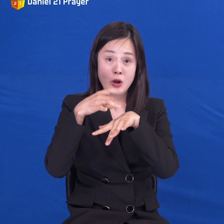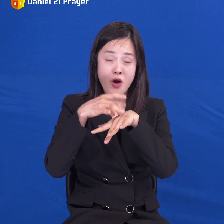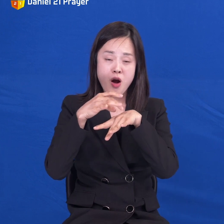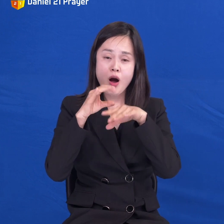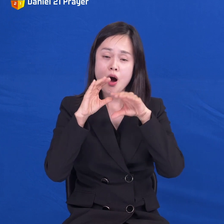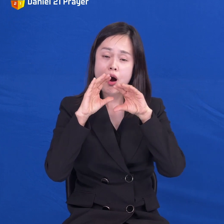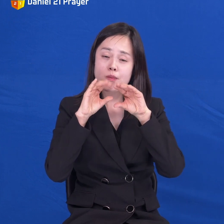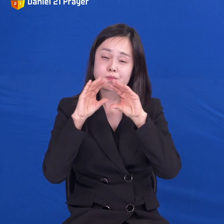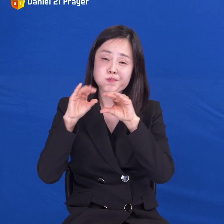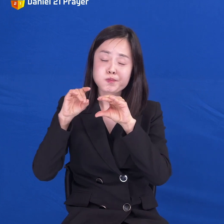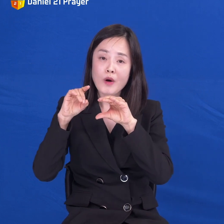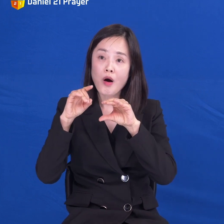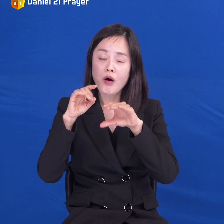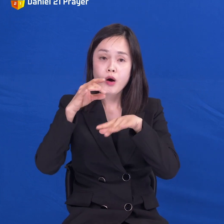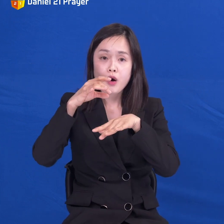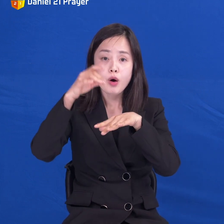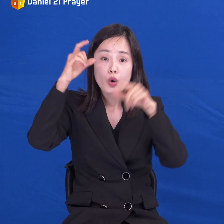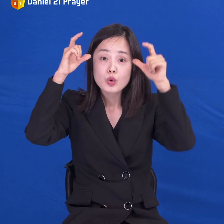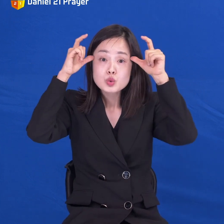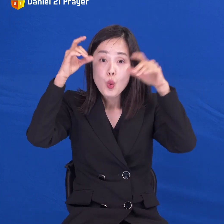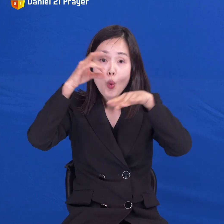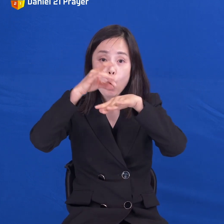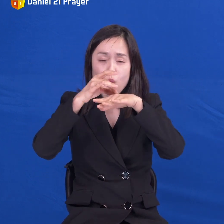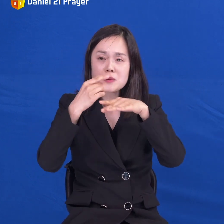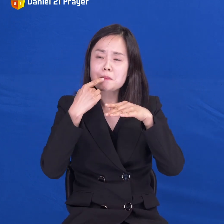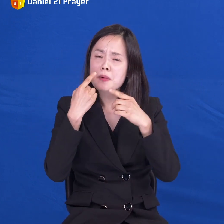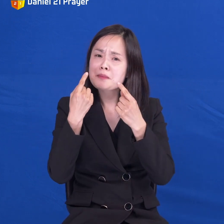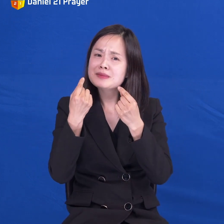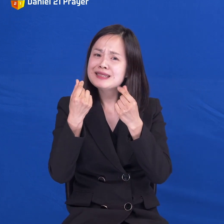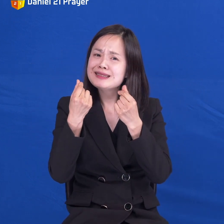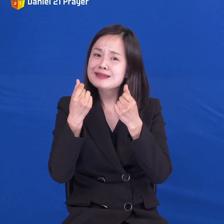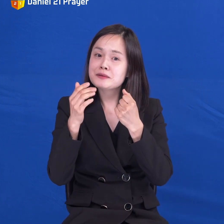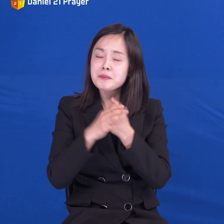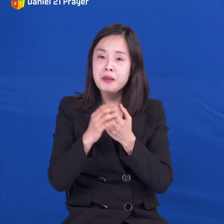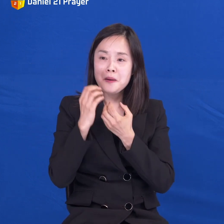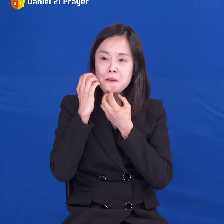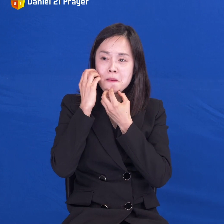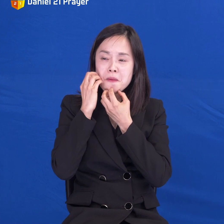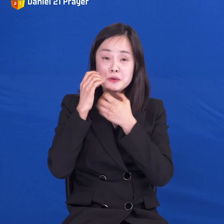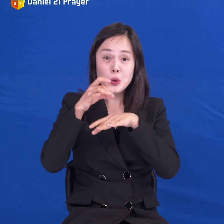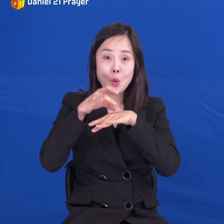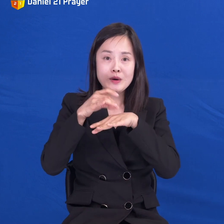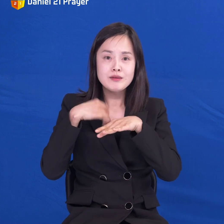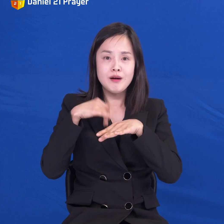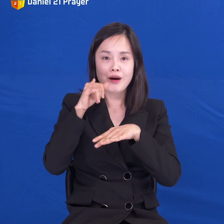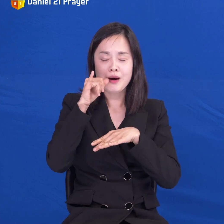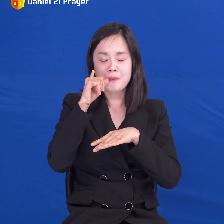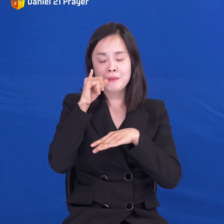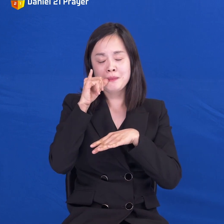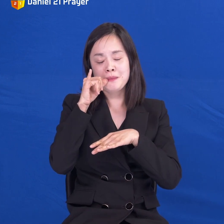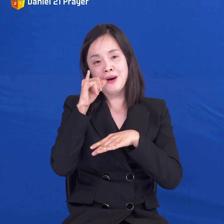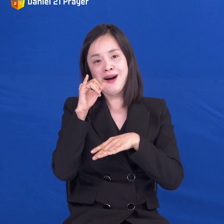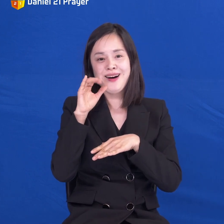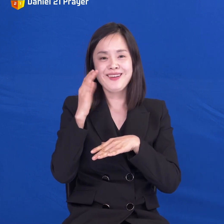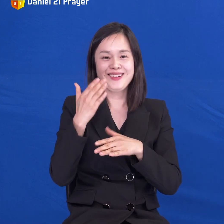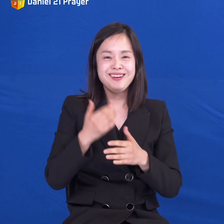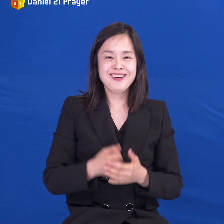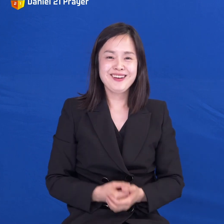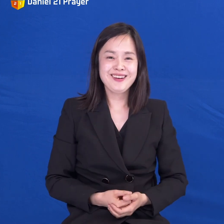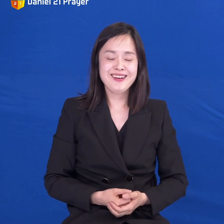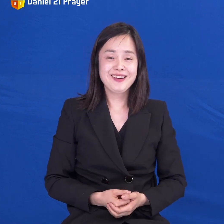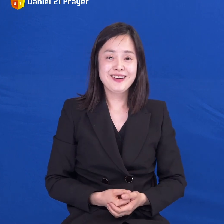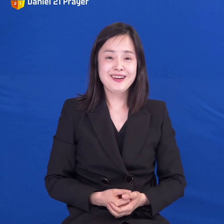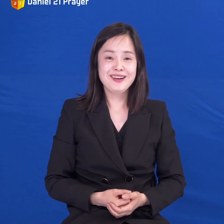것입니다. 지금은 여러분, 제가 원숭이 고기가 없어서 못 먹습니다. 그렇게 맛있습니다. 그리고 또